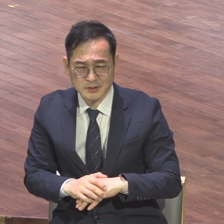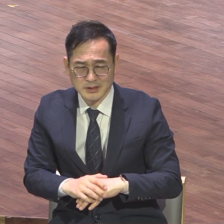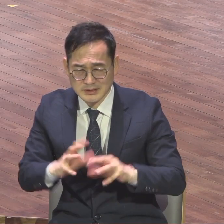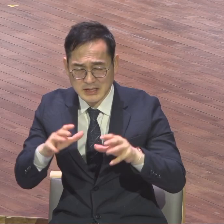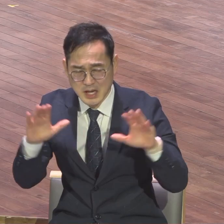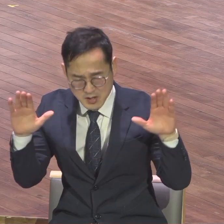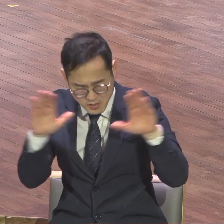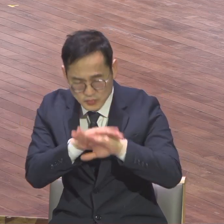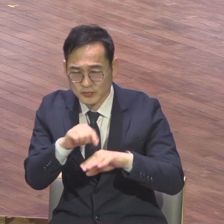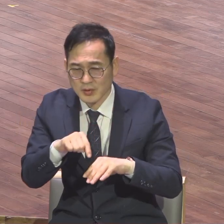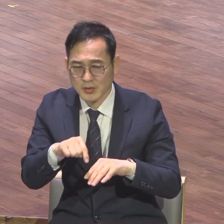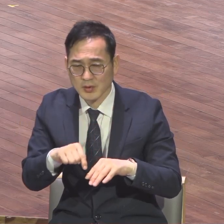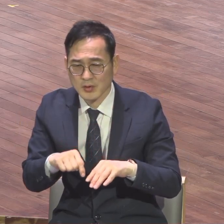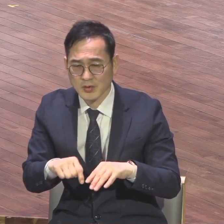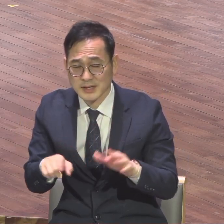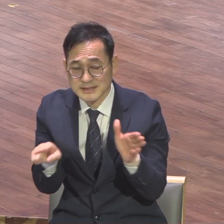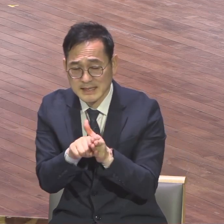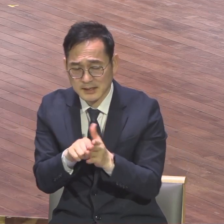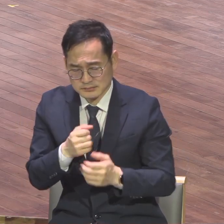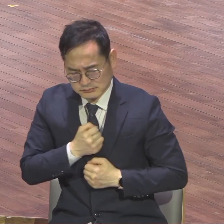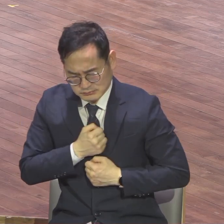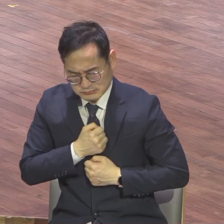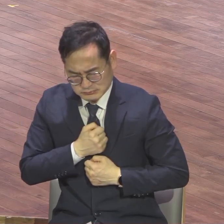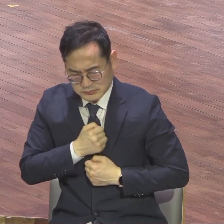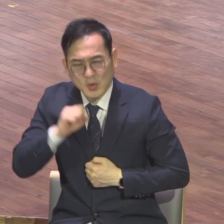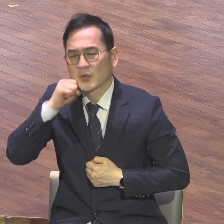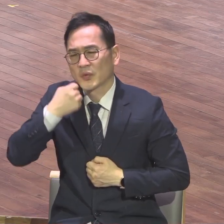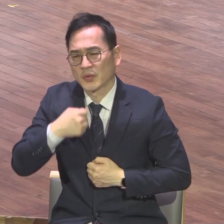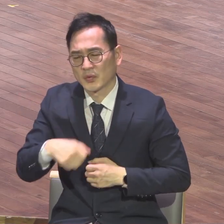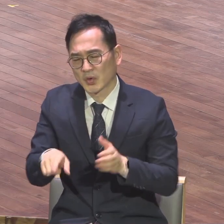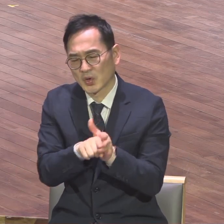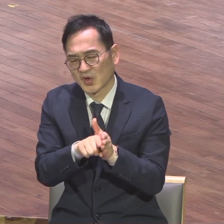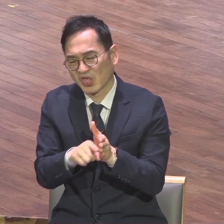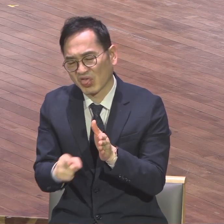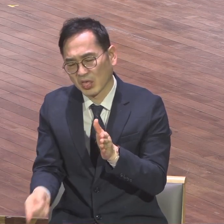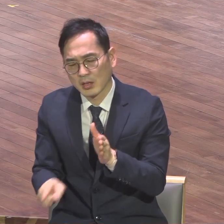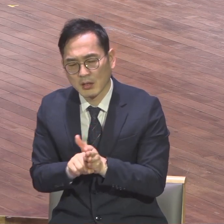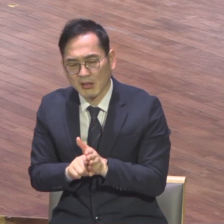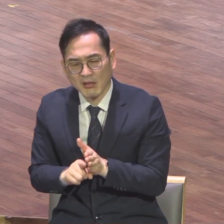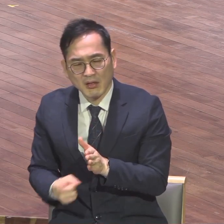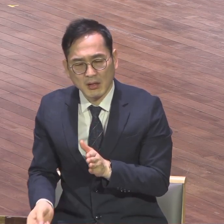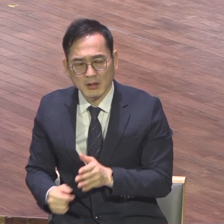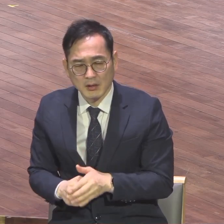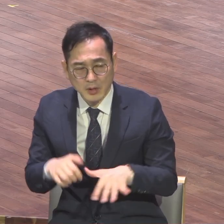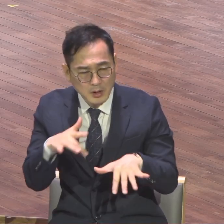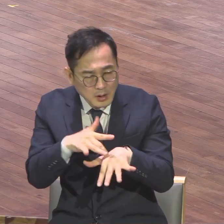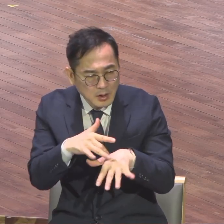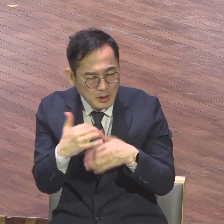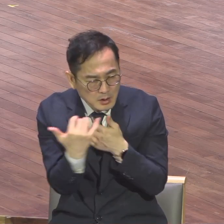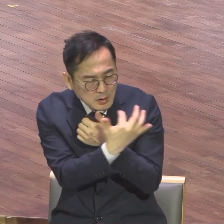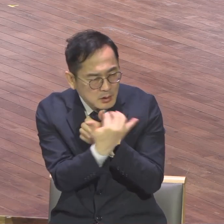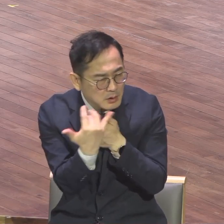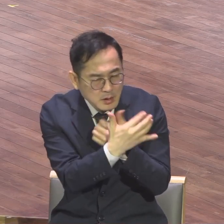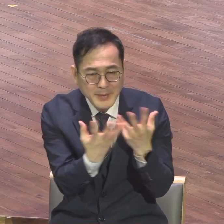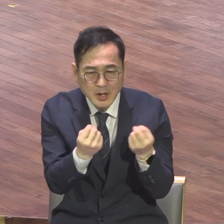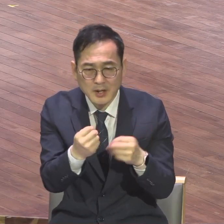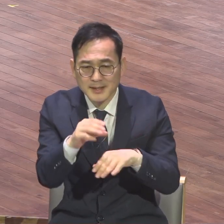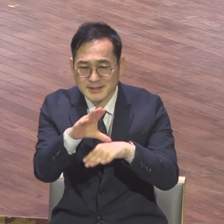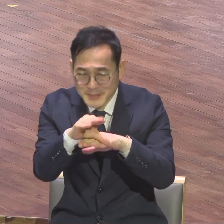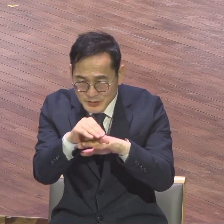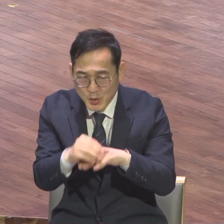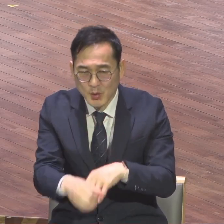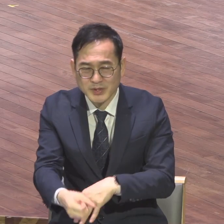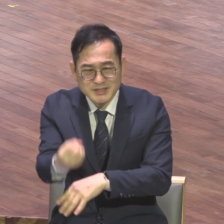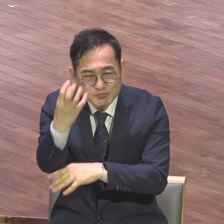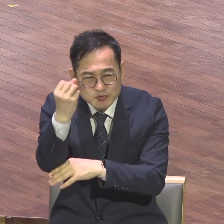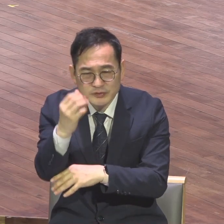어렵도록 신앙 지키기 어려워집니다. 점점 어려워집니다. 여러분들이 신문과 방송 매체를